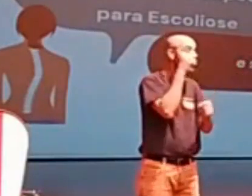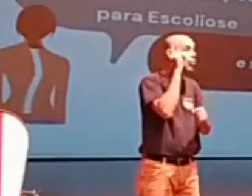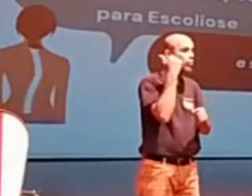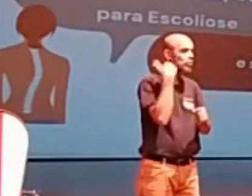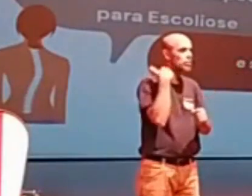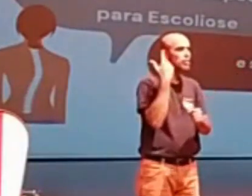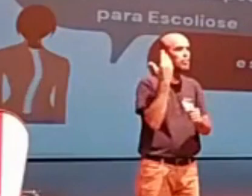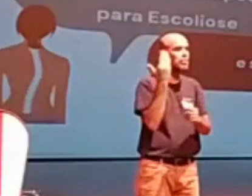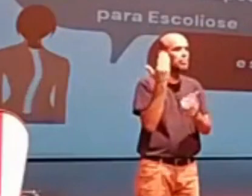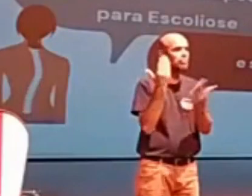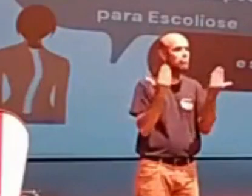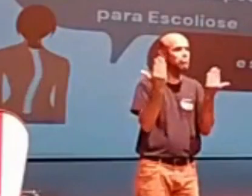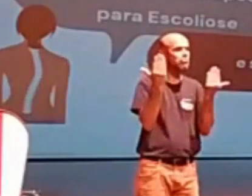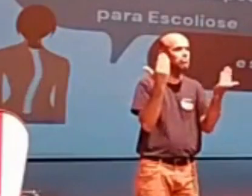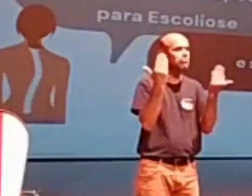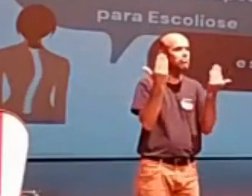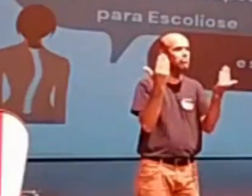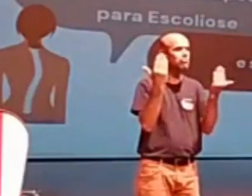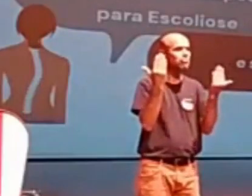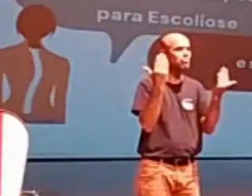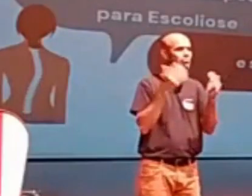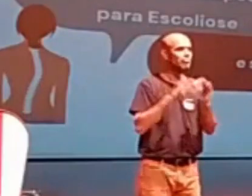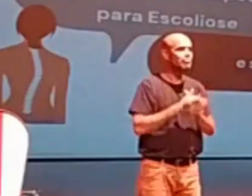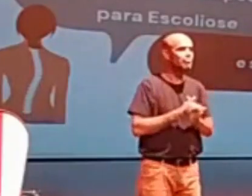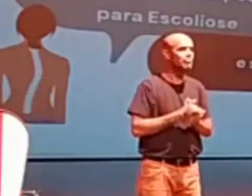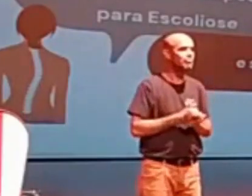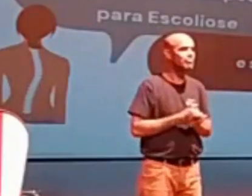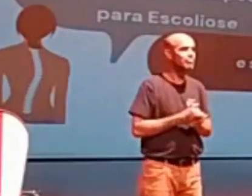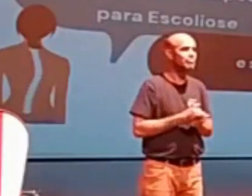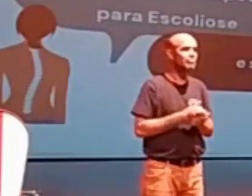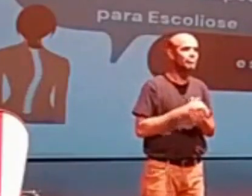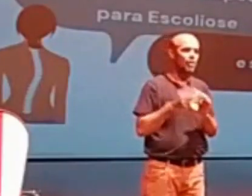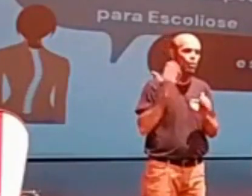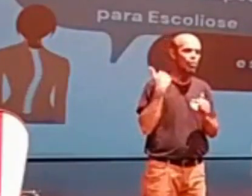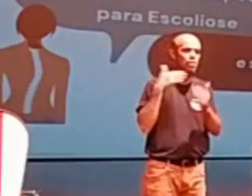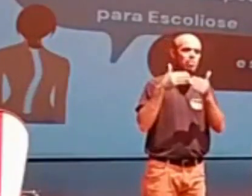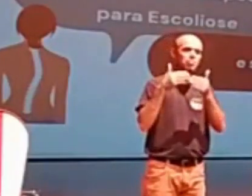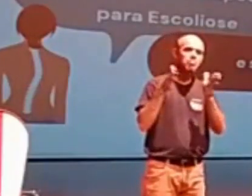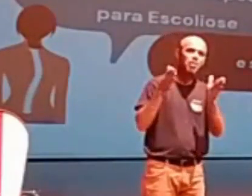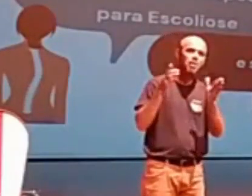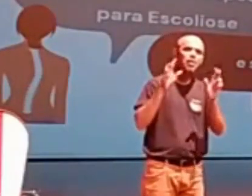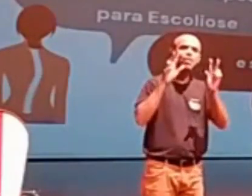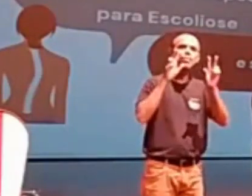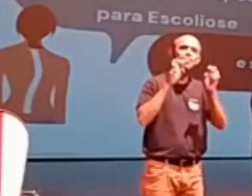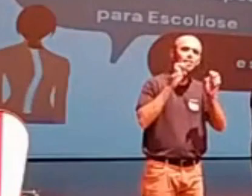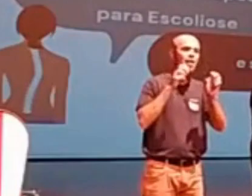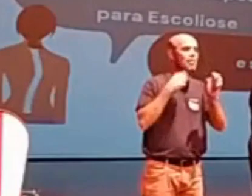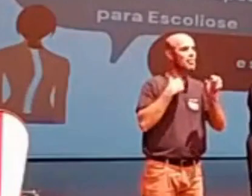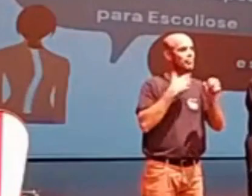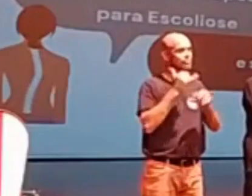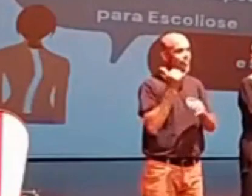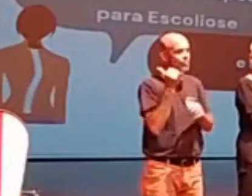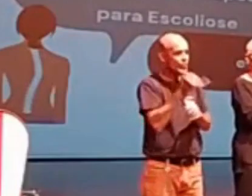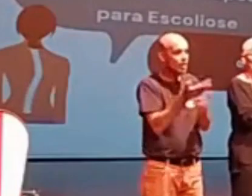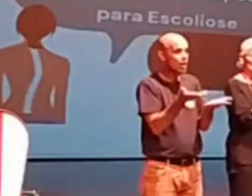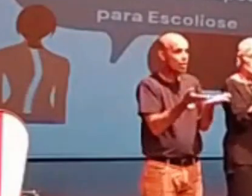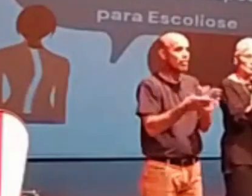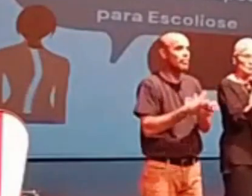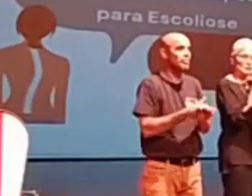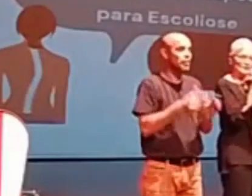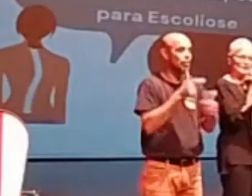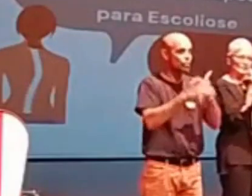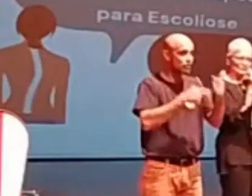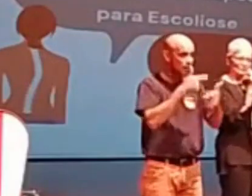fiz uma pequena abertura sobre o que eu iria falar, dei uma ideia. Eu